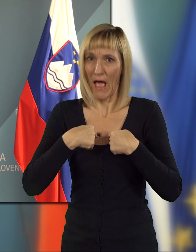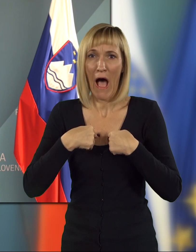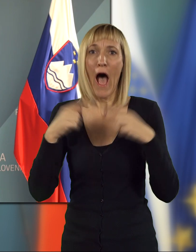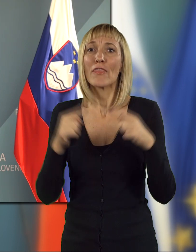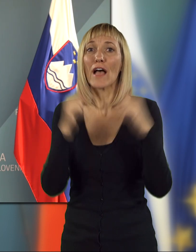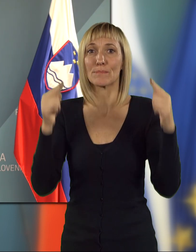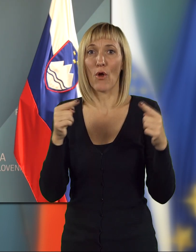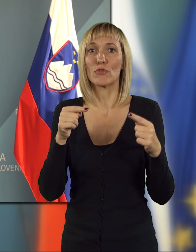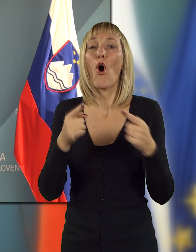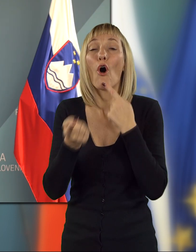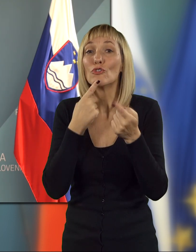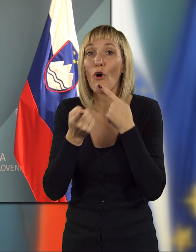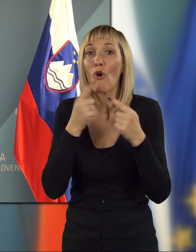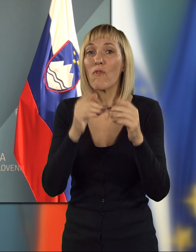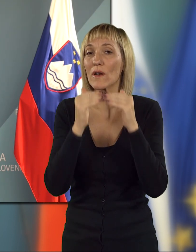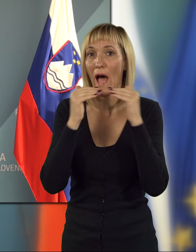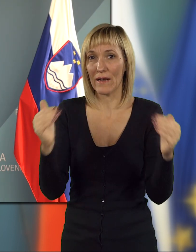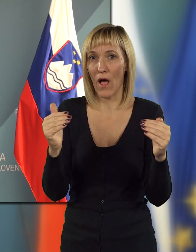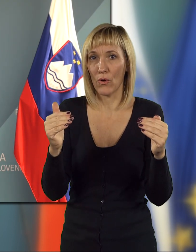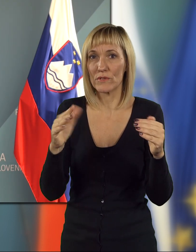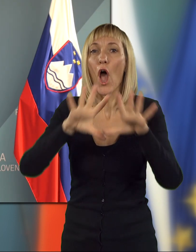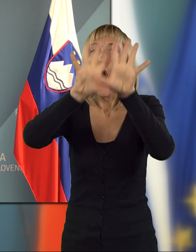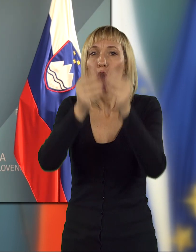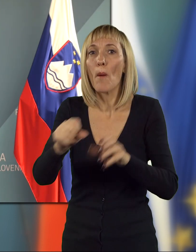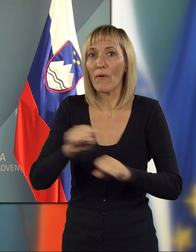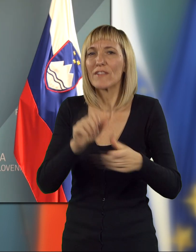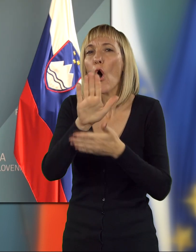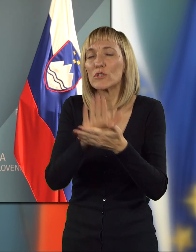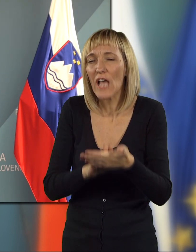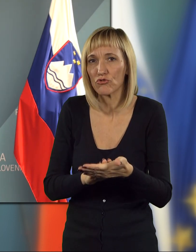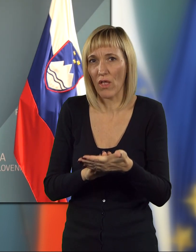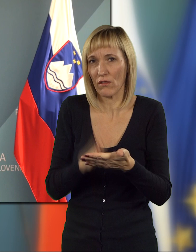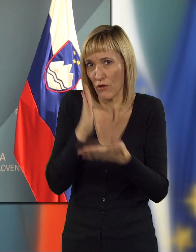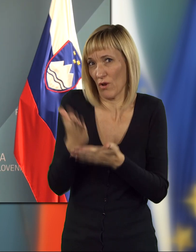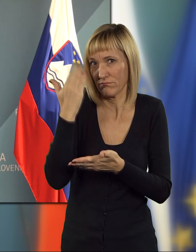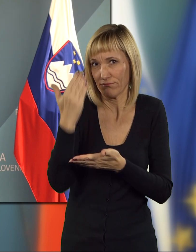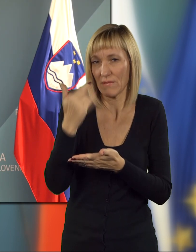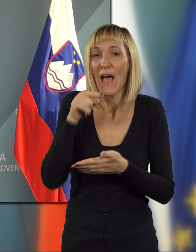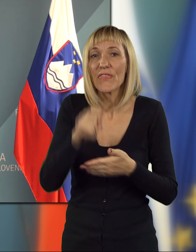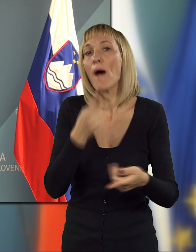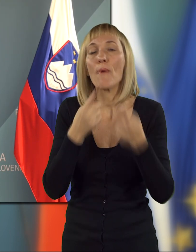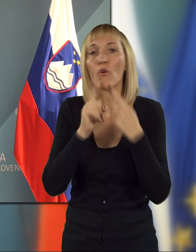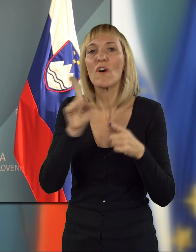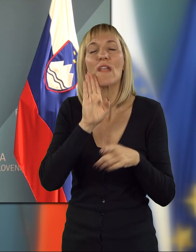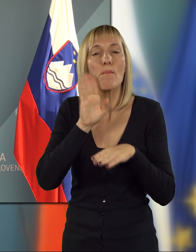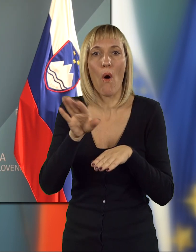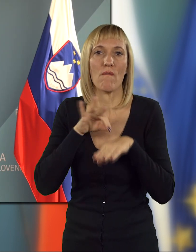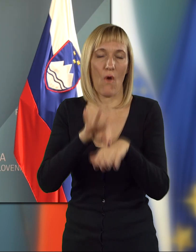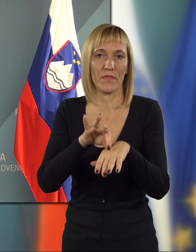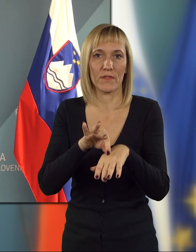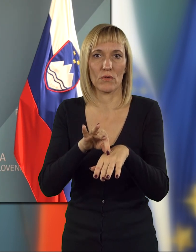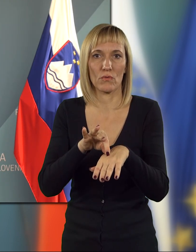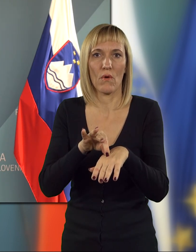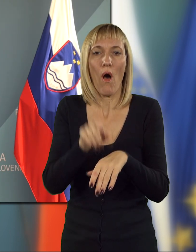nezaupnica ministru, ravno nasprotno. Dogovor na ravni celotne vlade je že od vsega začetka bil, da teh pogajanj ne